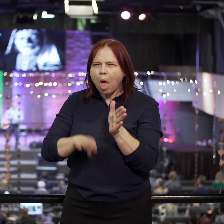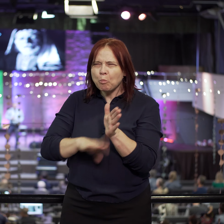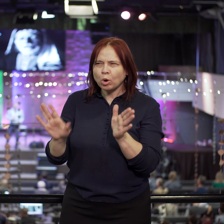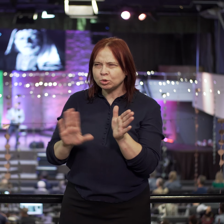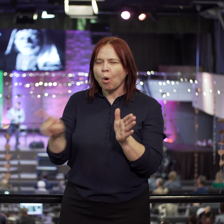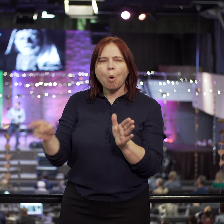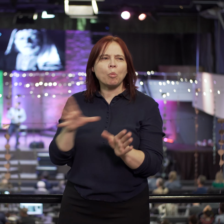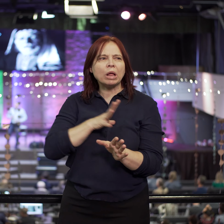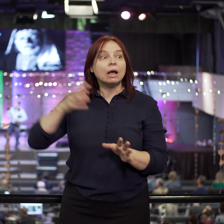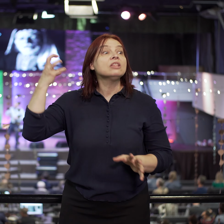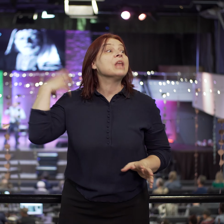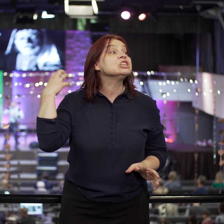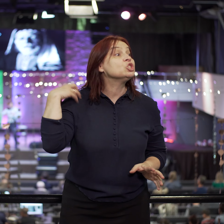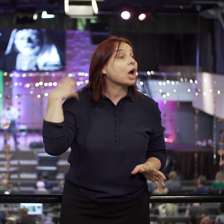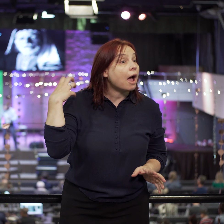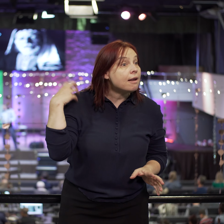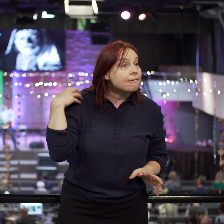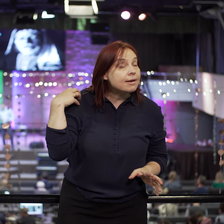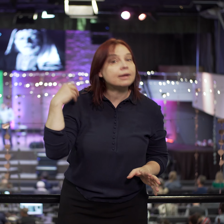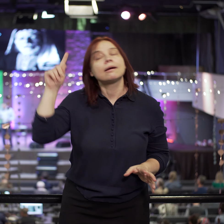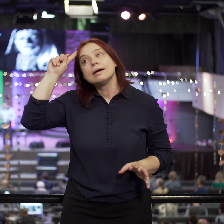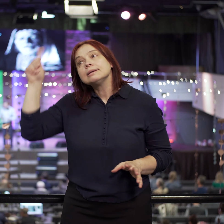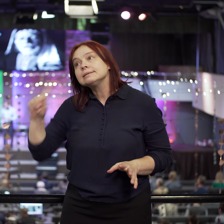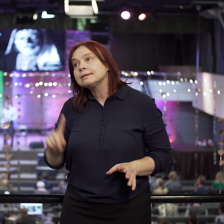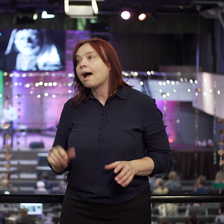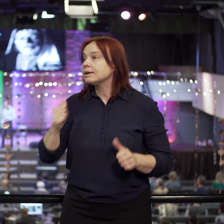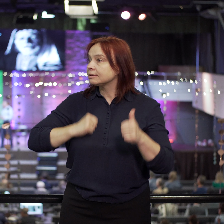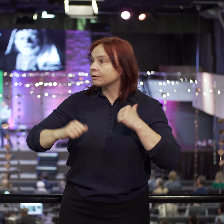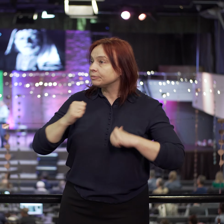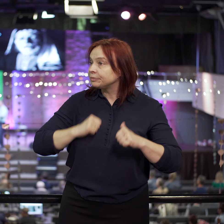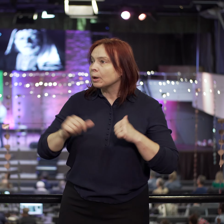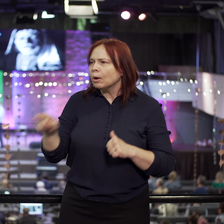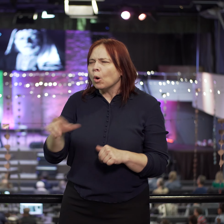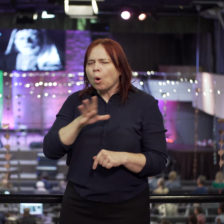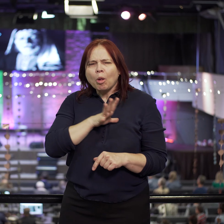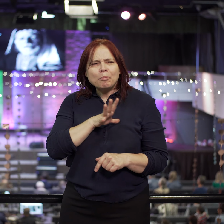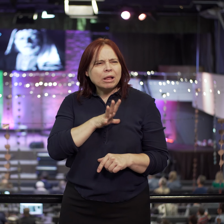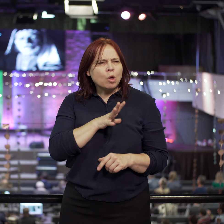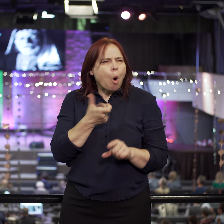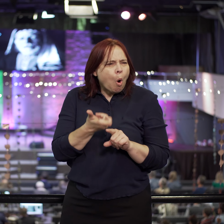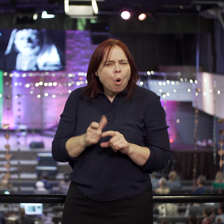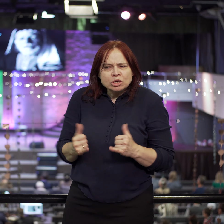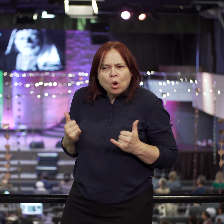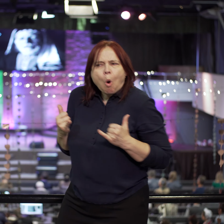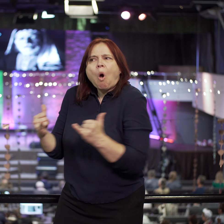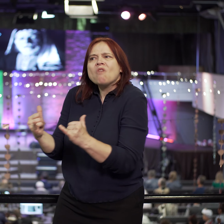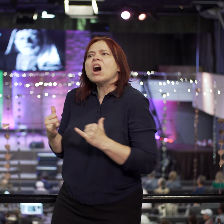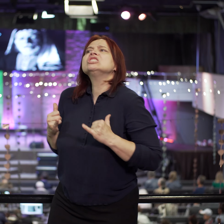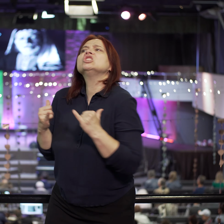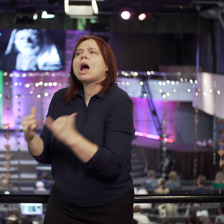начальник Израиля. Это был фарисей. Это был очень уважаемый,